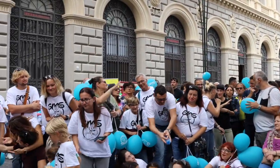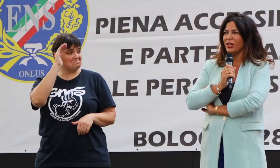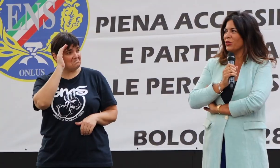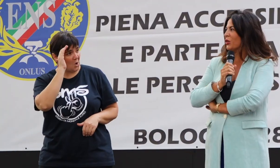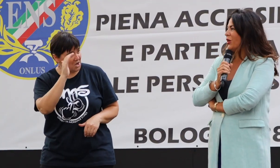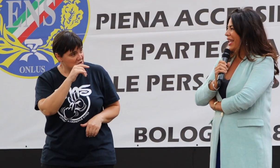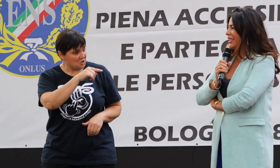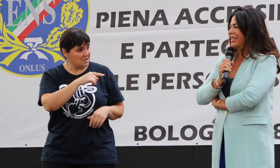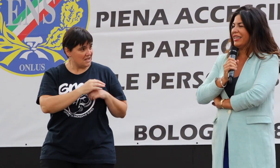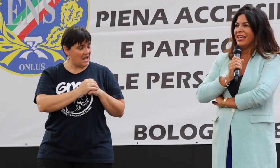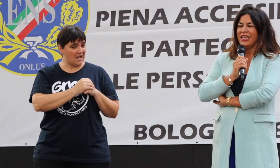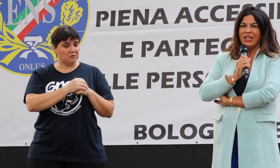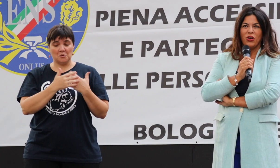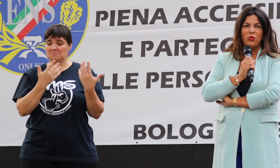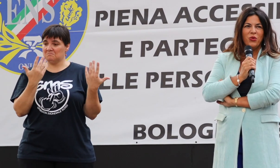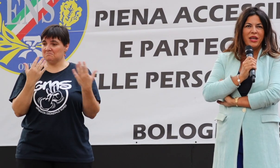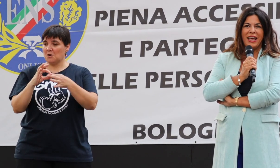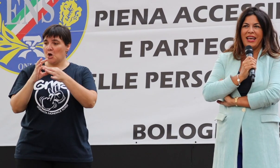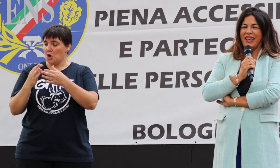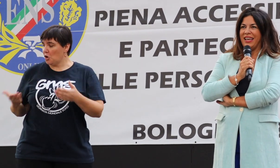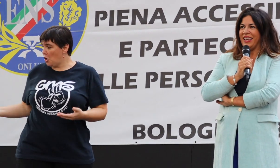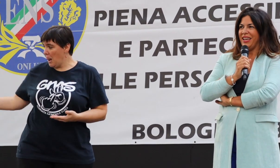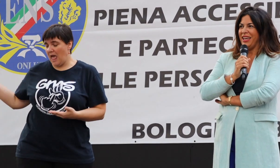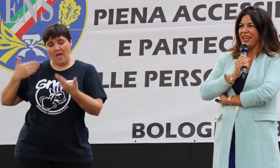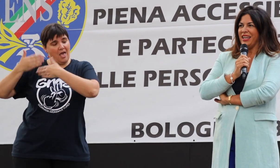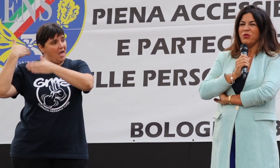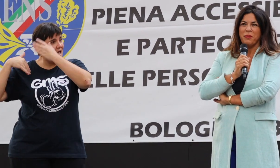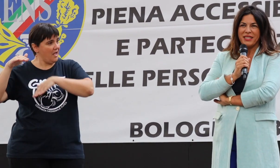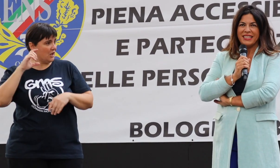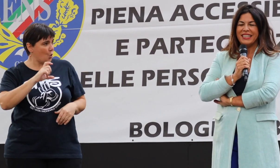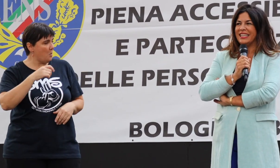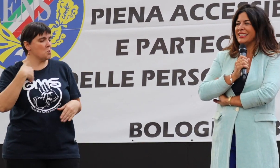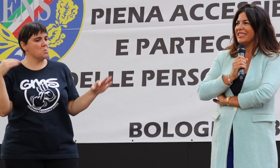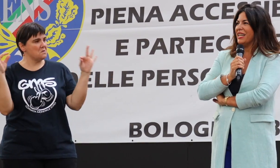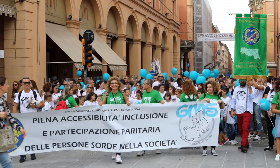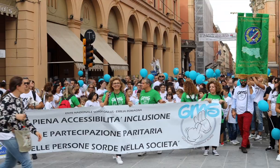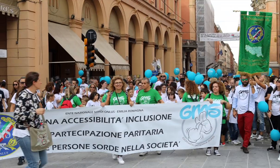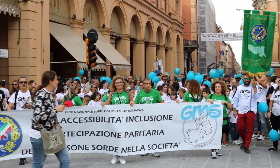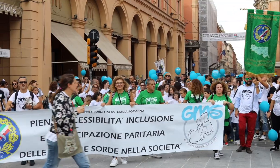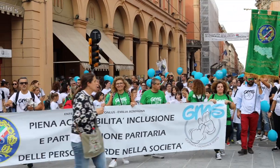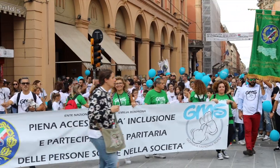Ho detto i colleghi in comune e il mio rappresentante Daniele.